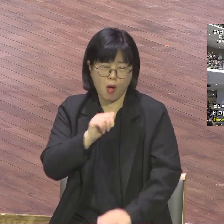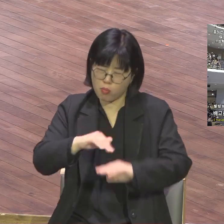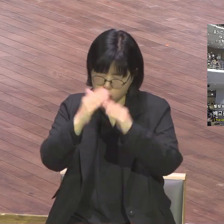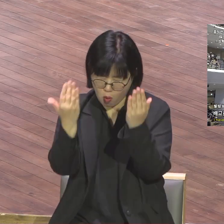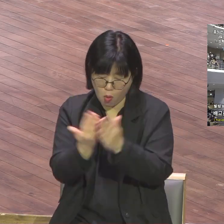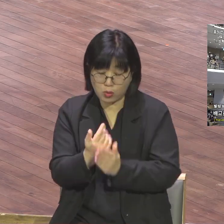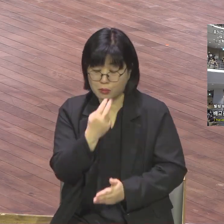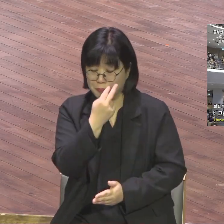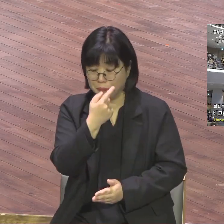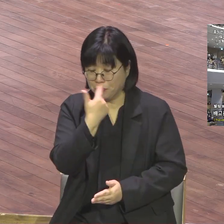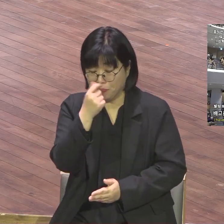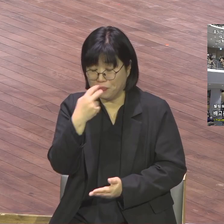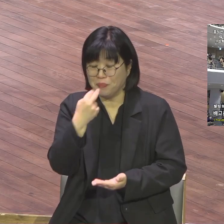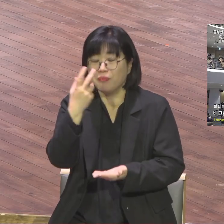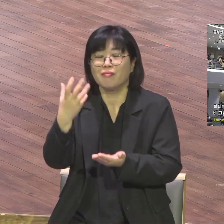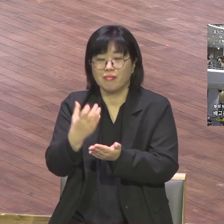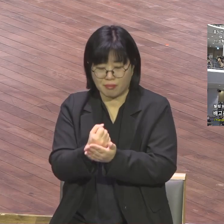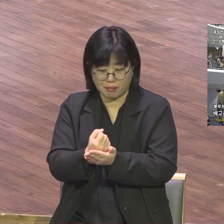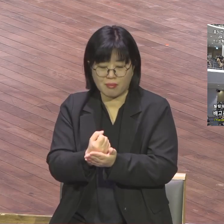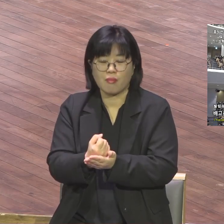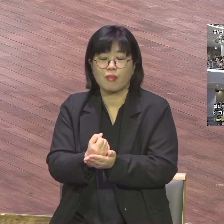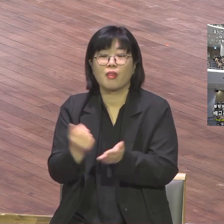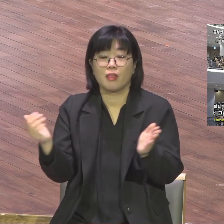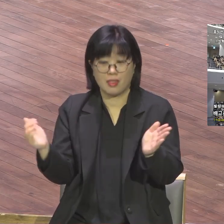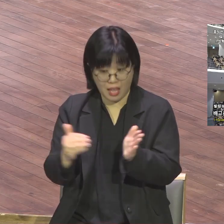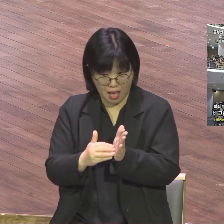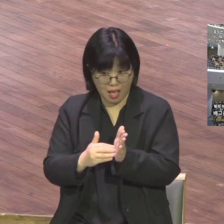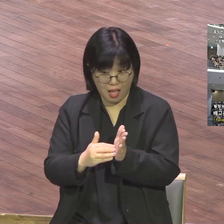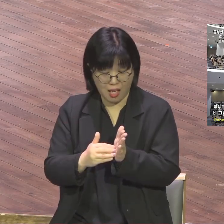아는 일체의 비결을 배웠노라.